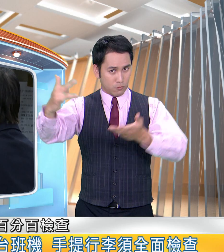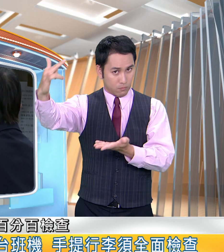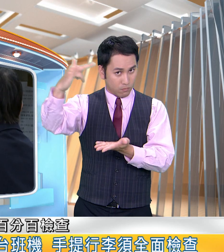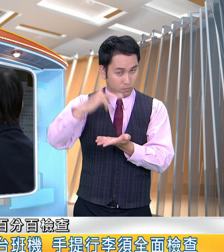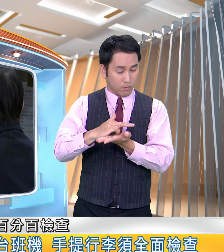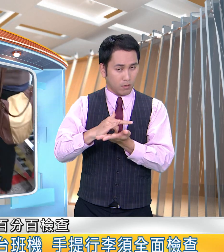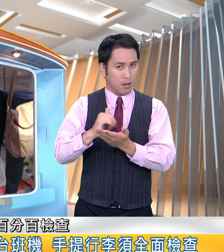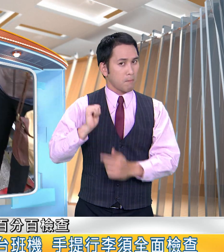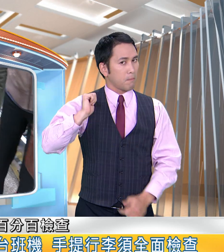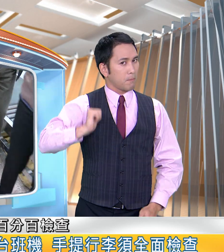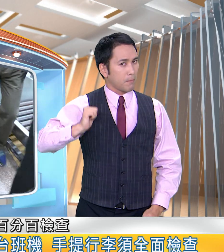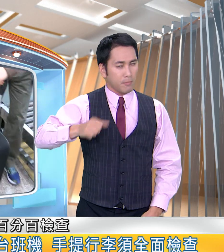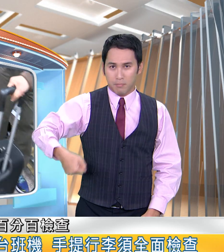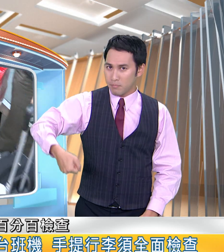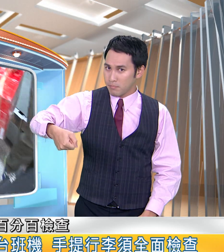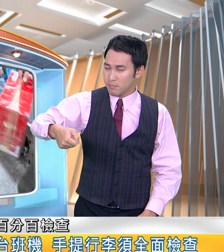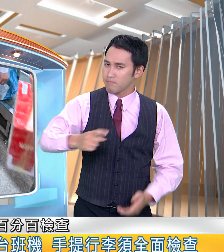也要100%的检查。